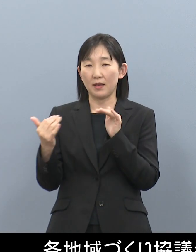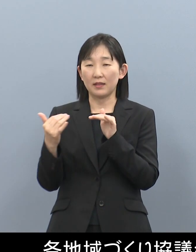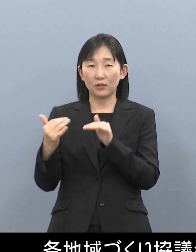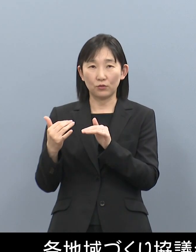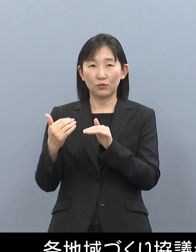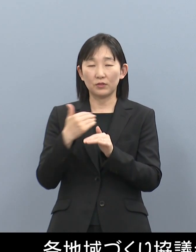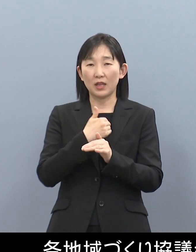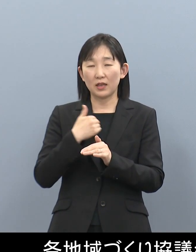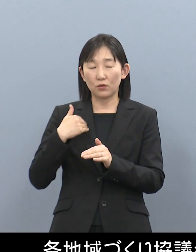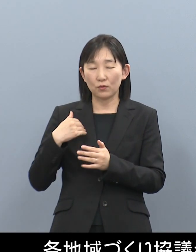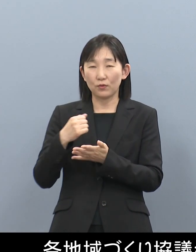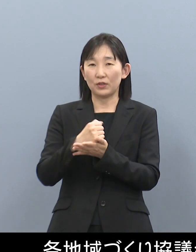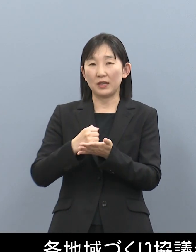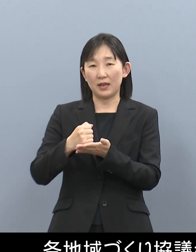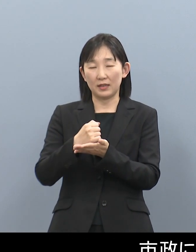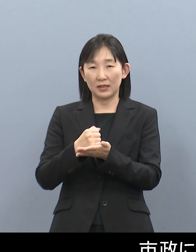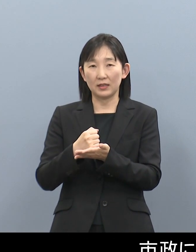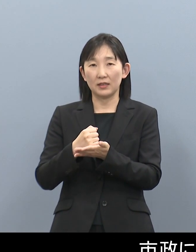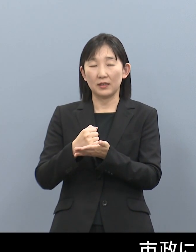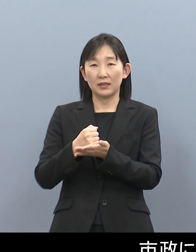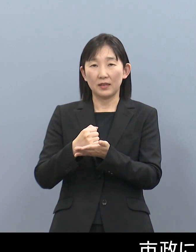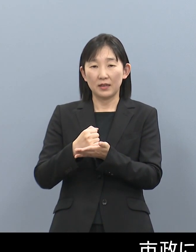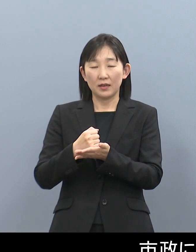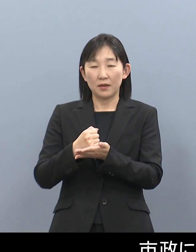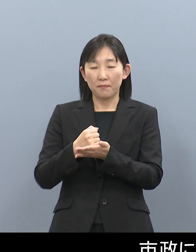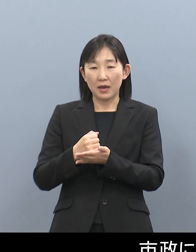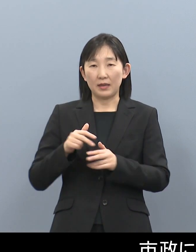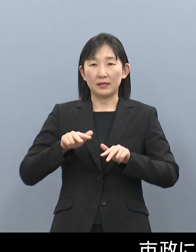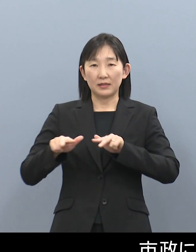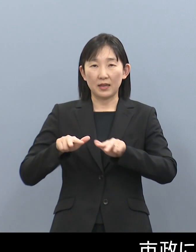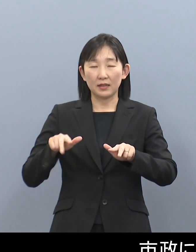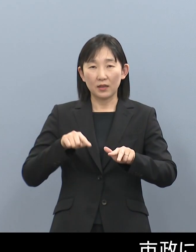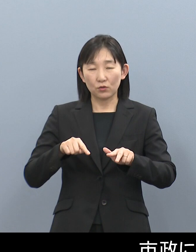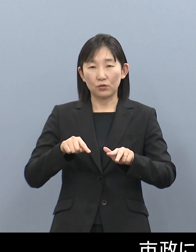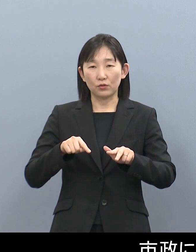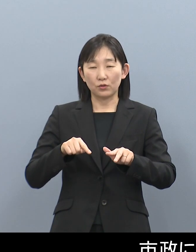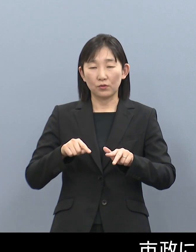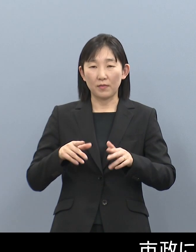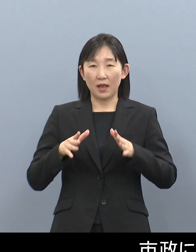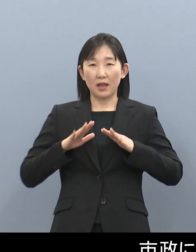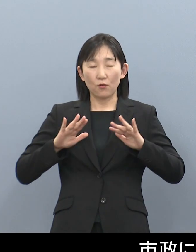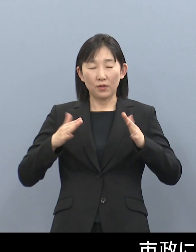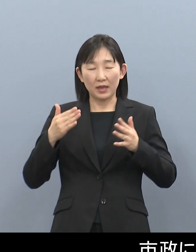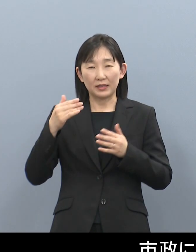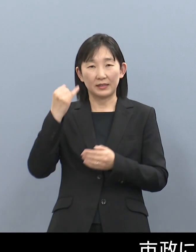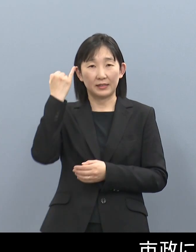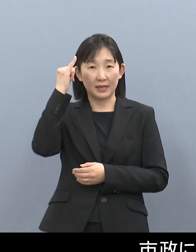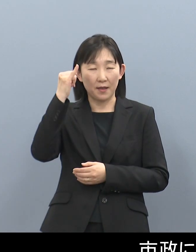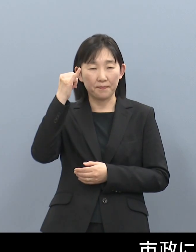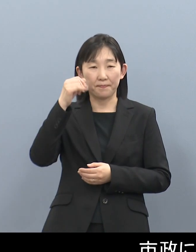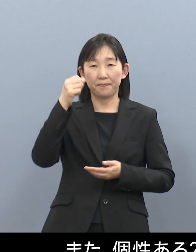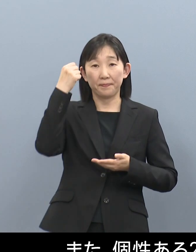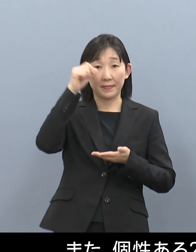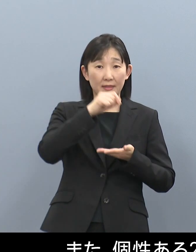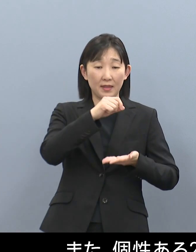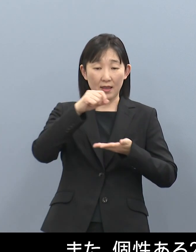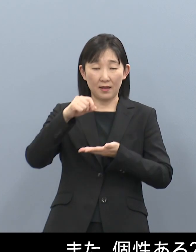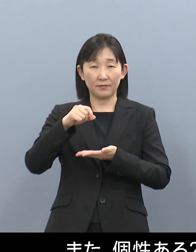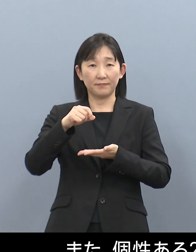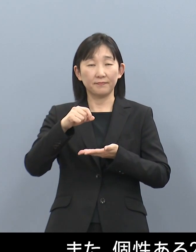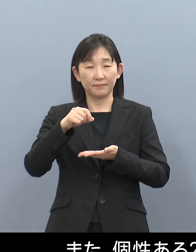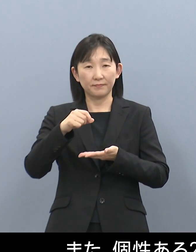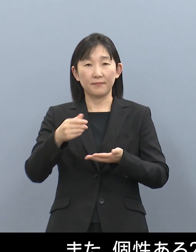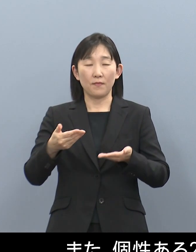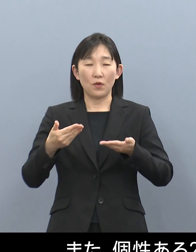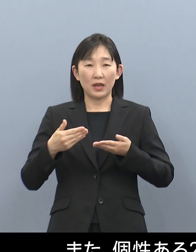。この機会を通じまして、市政に対する忌憚のないご意見やご提案をお伺いし、また